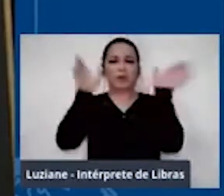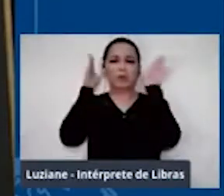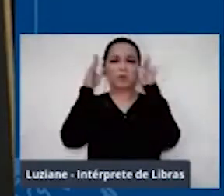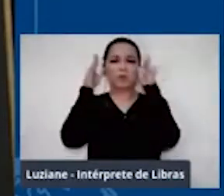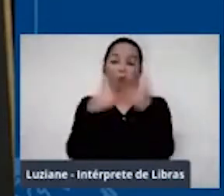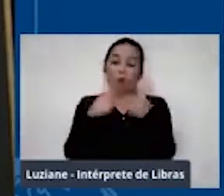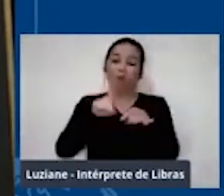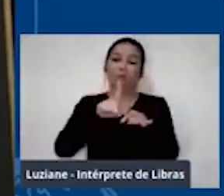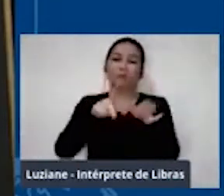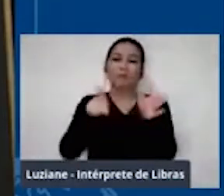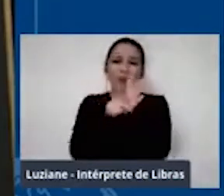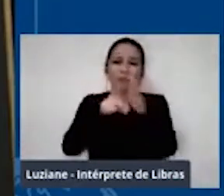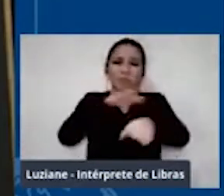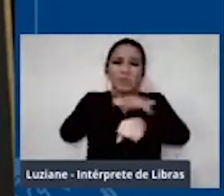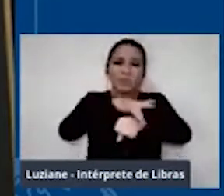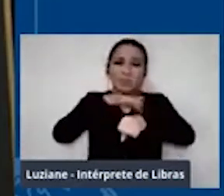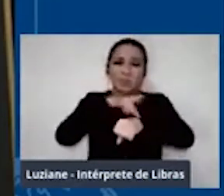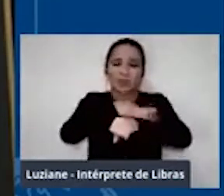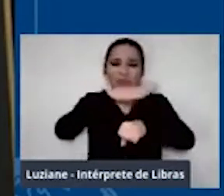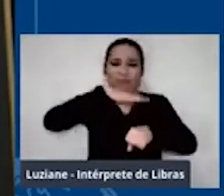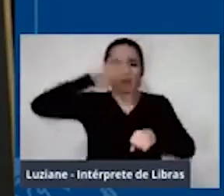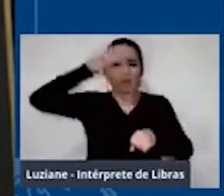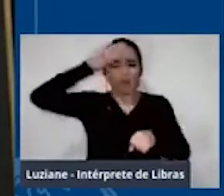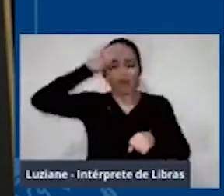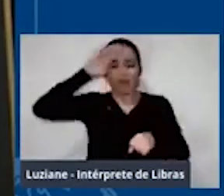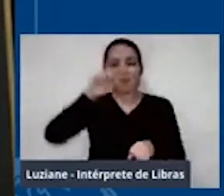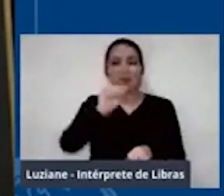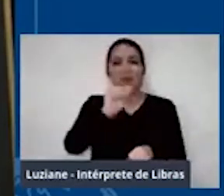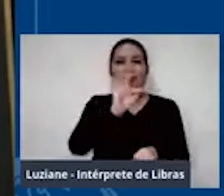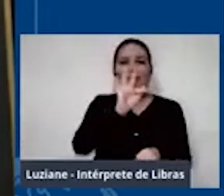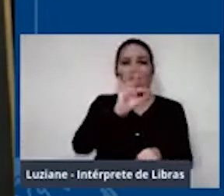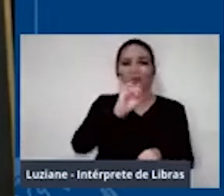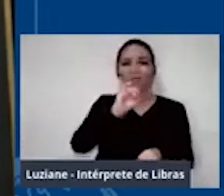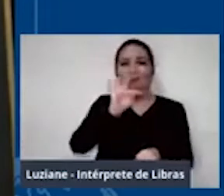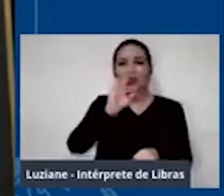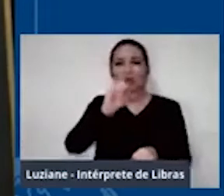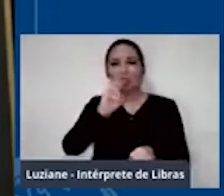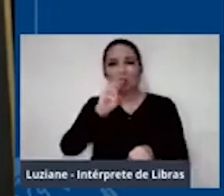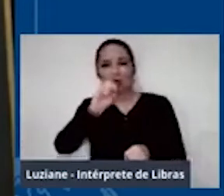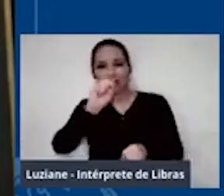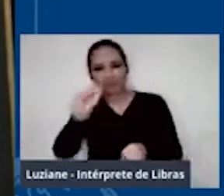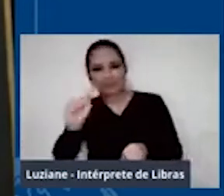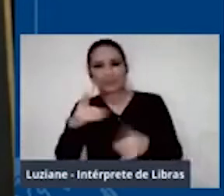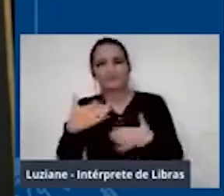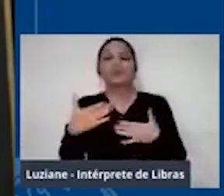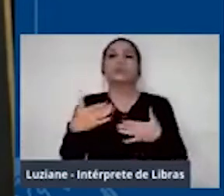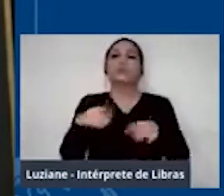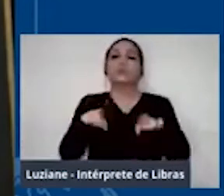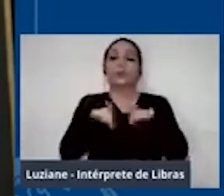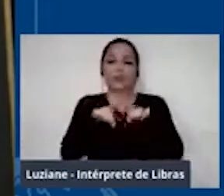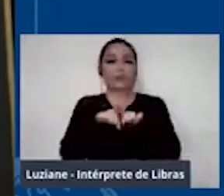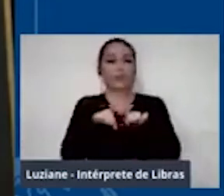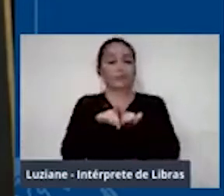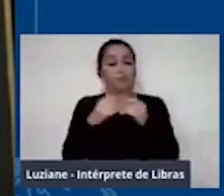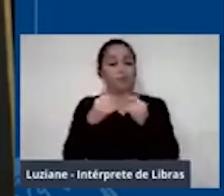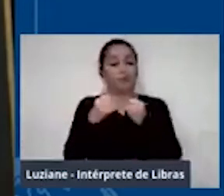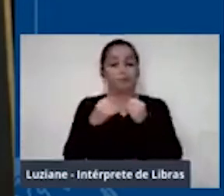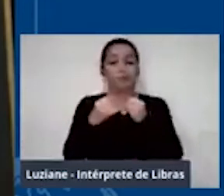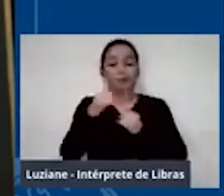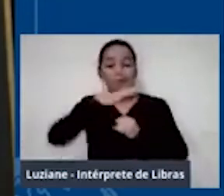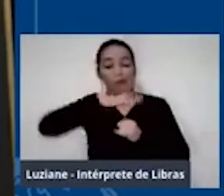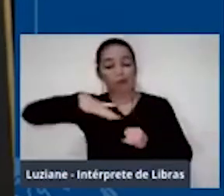aftosa, impacta também na questão da carne suína, que são as maiores que nós temos, e indiretamente a área